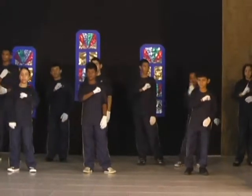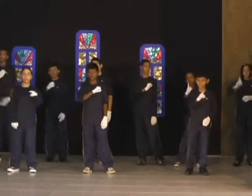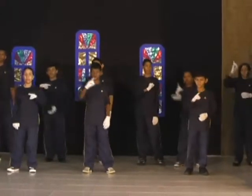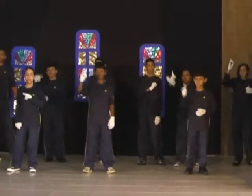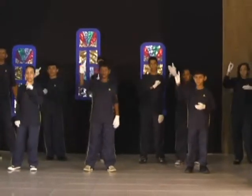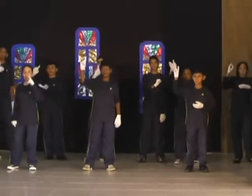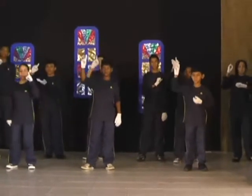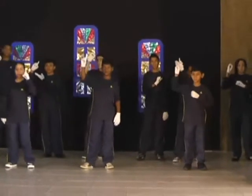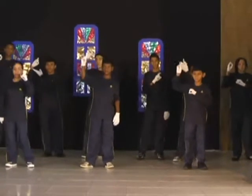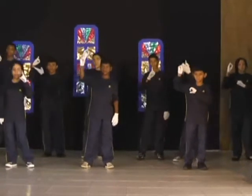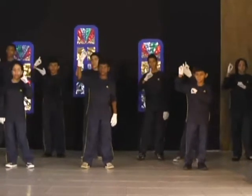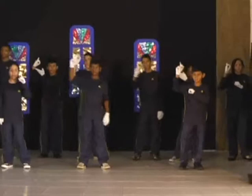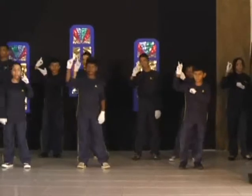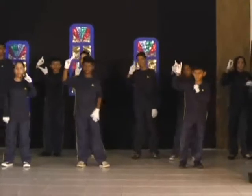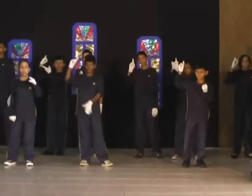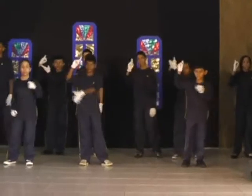é amor.